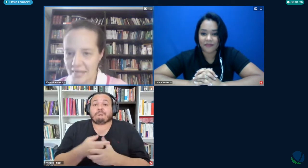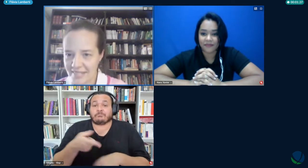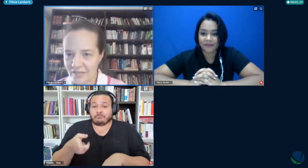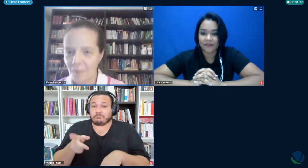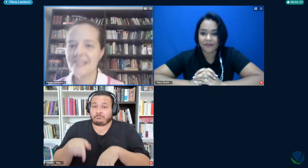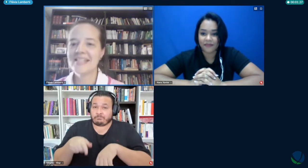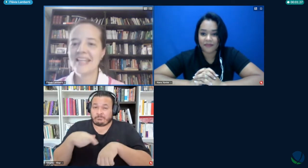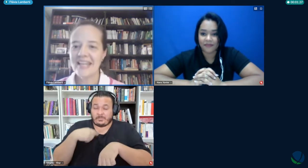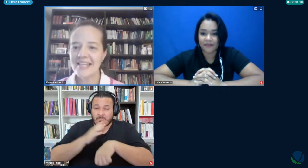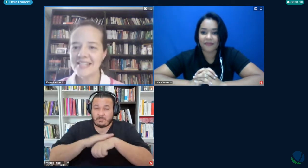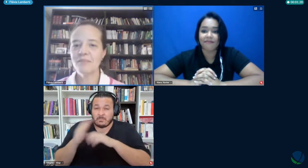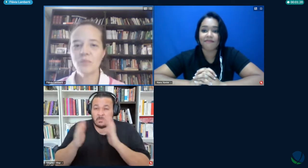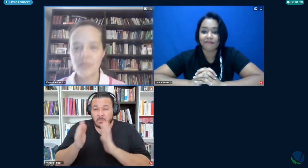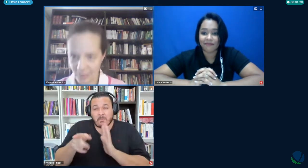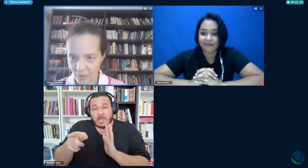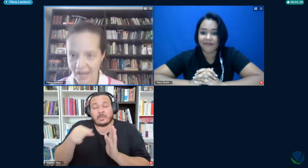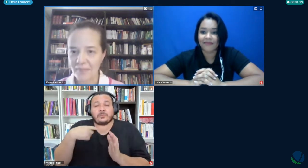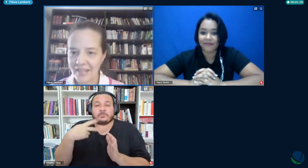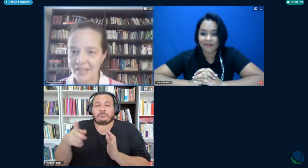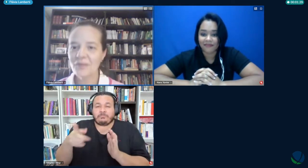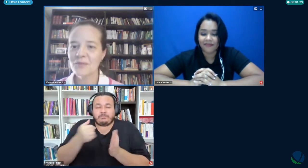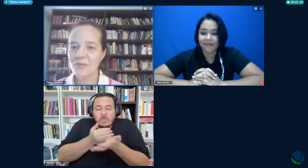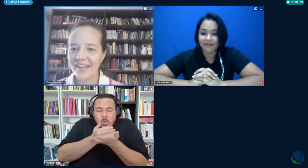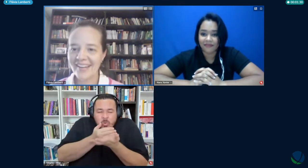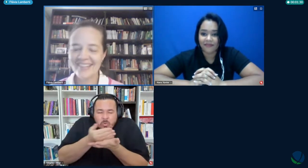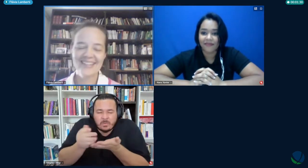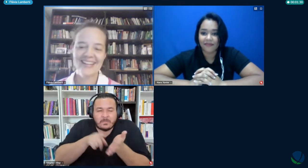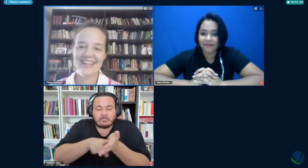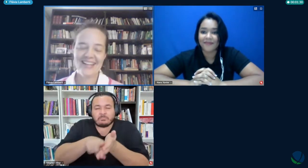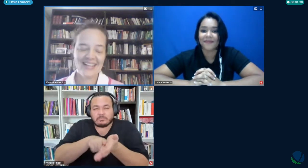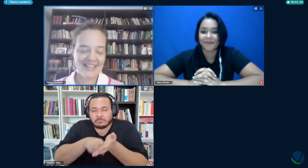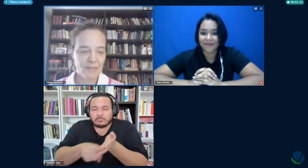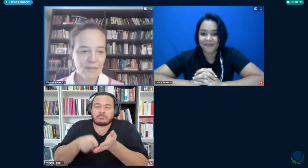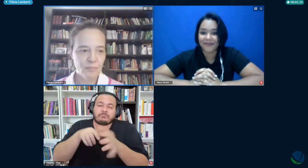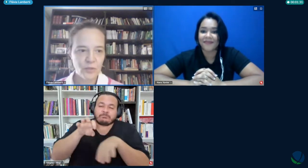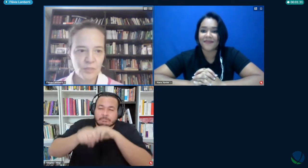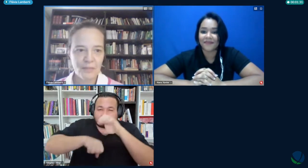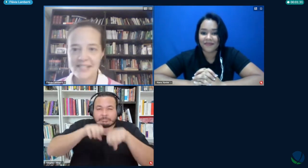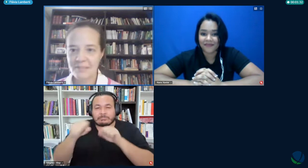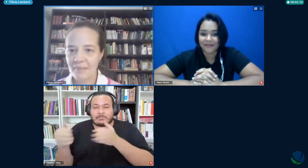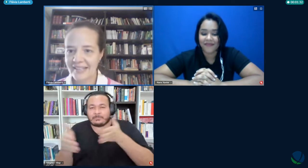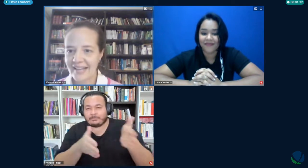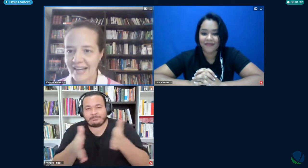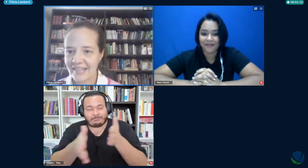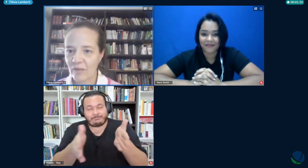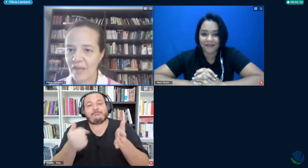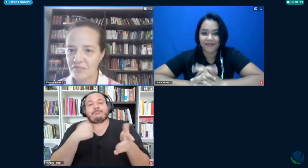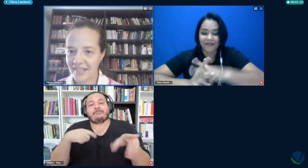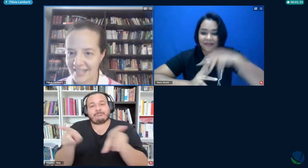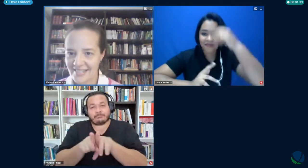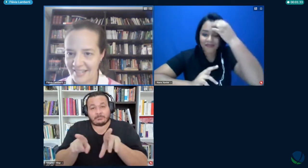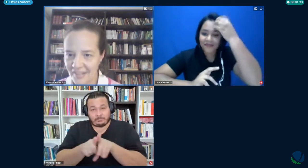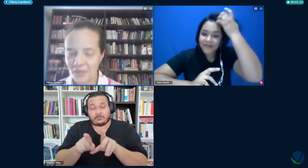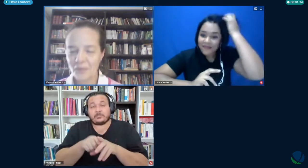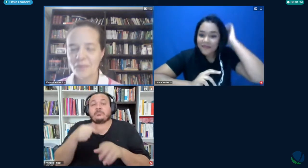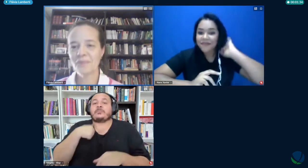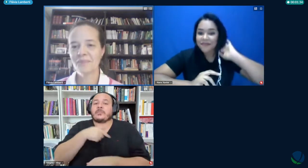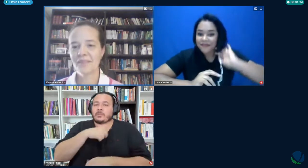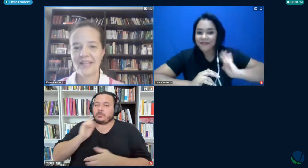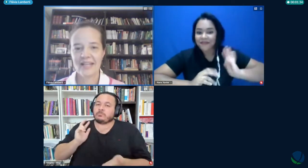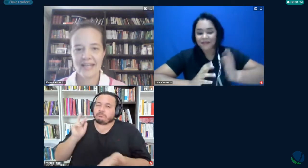estava começando a pesquisa, buscando caminhos, né? Também pude participar da